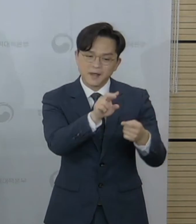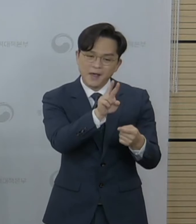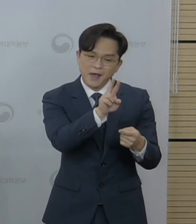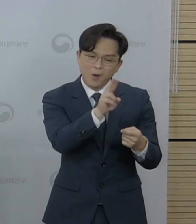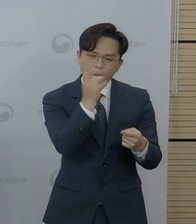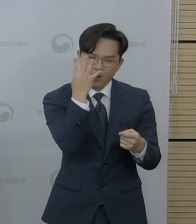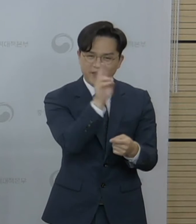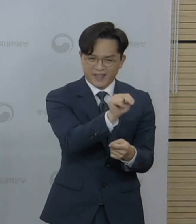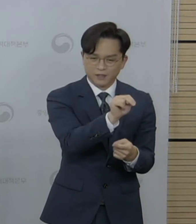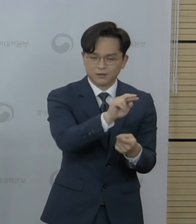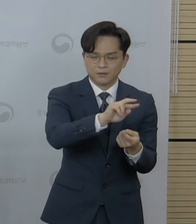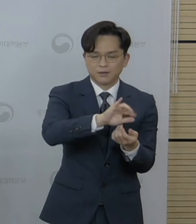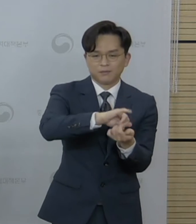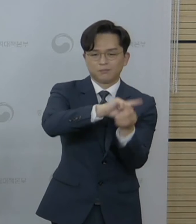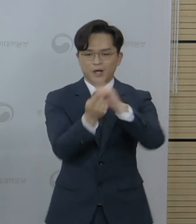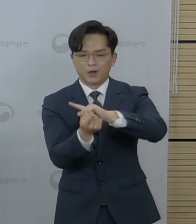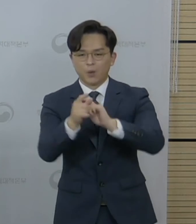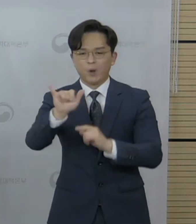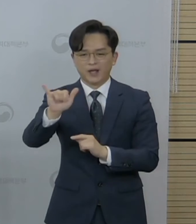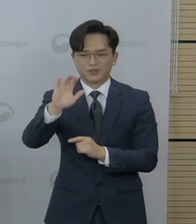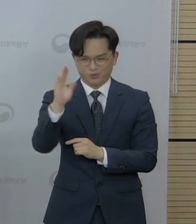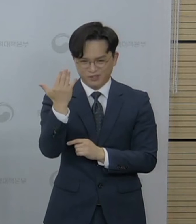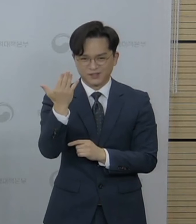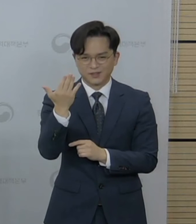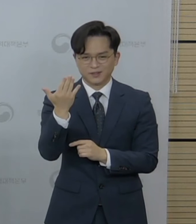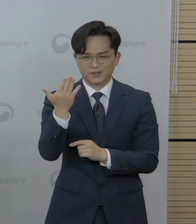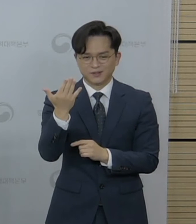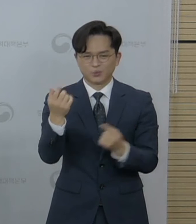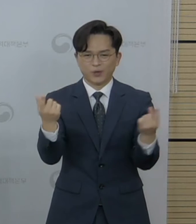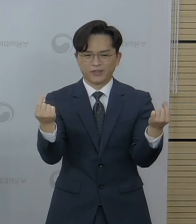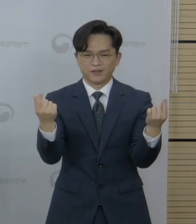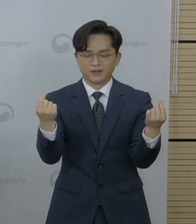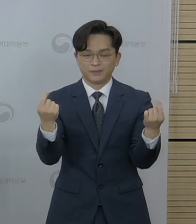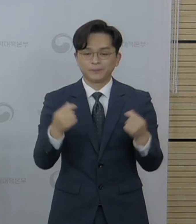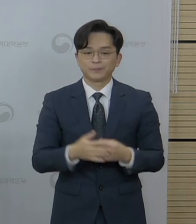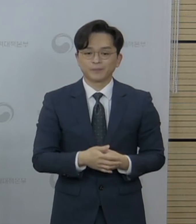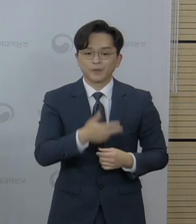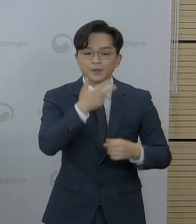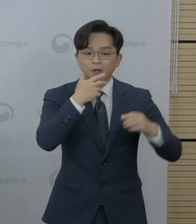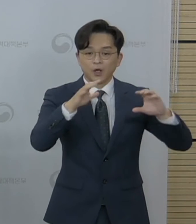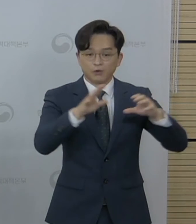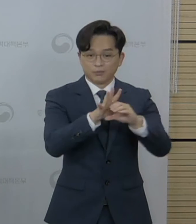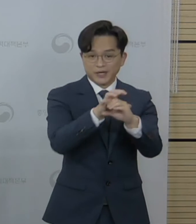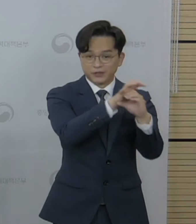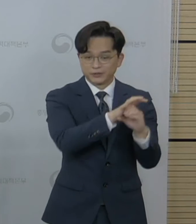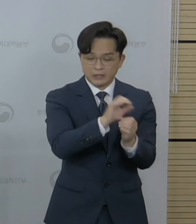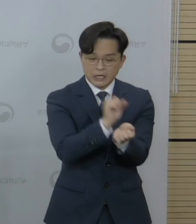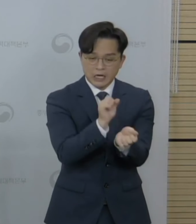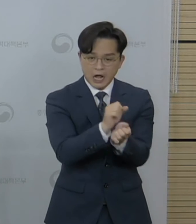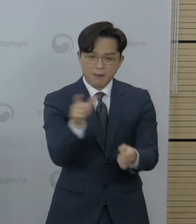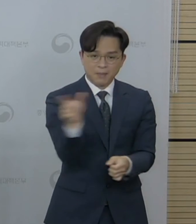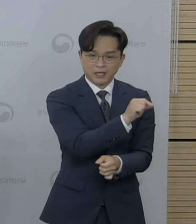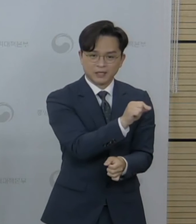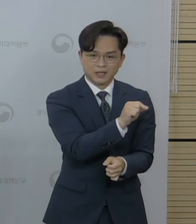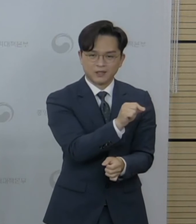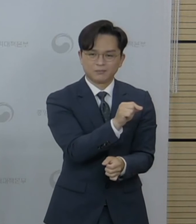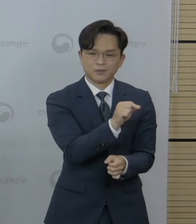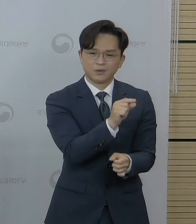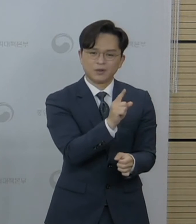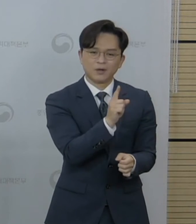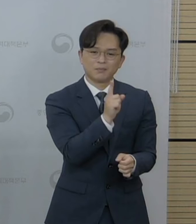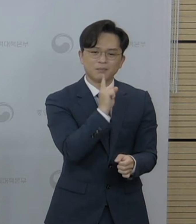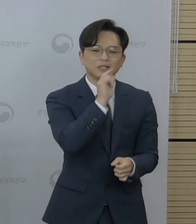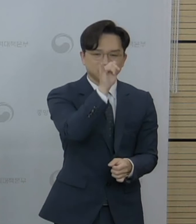영국 변이주의 경우 감염력이 높아졌다는 보고는 있으나 백신 효과, 질병의 중증도